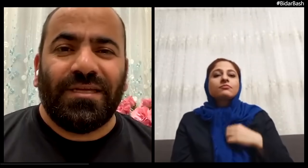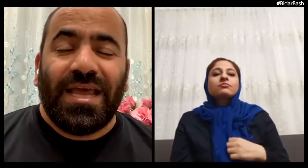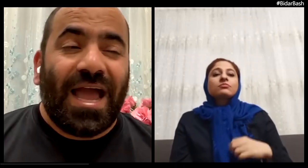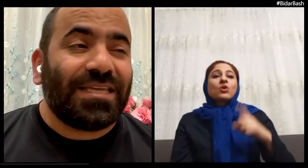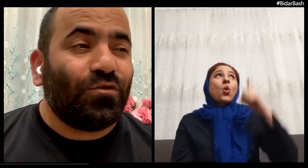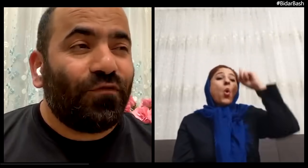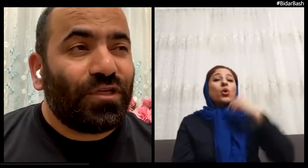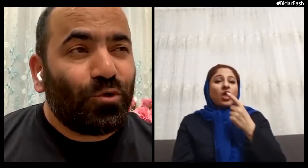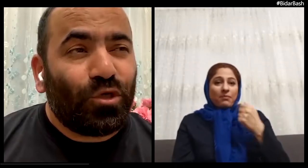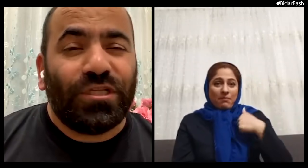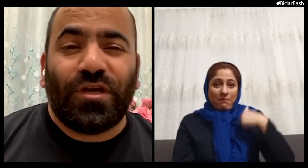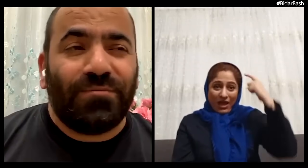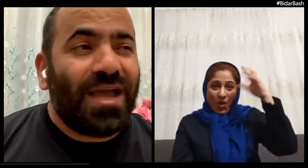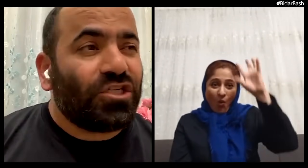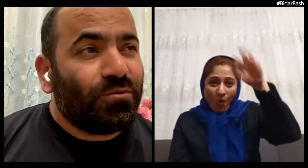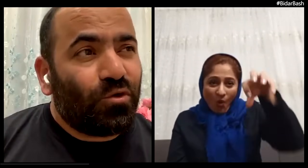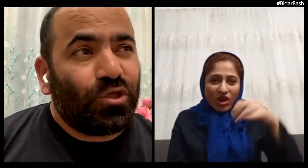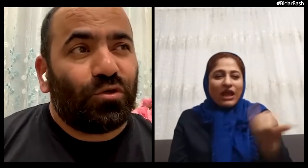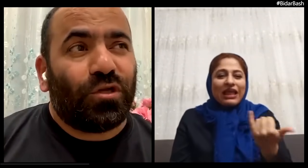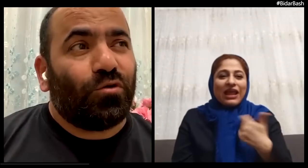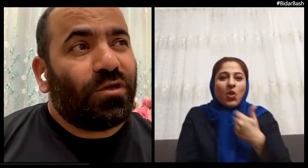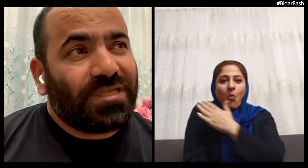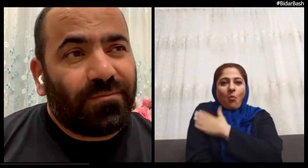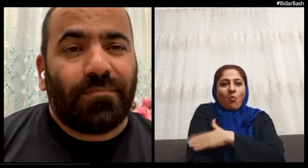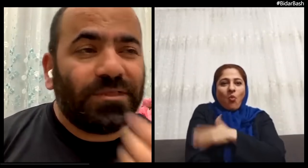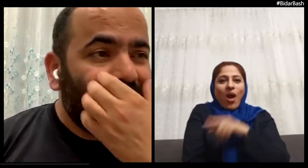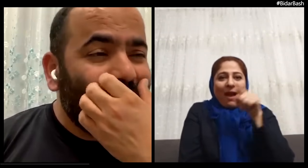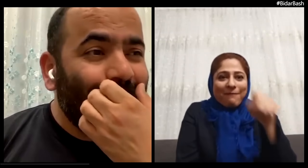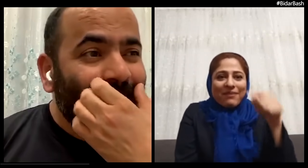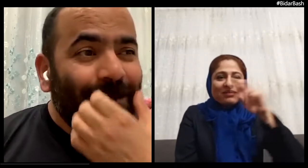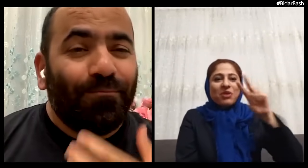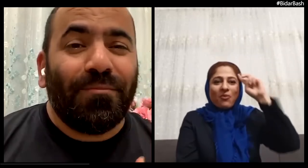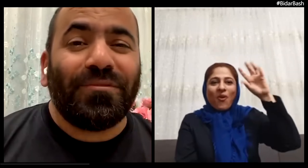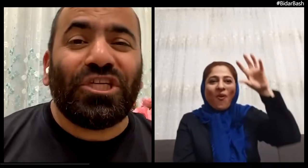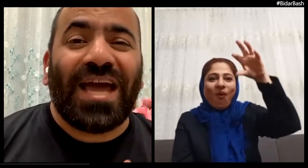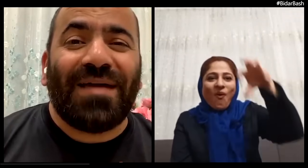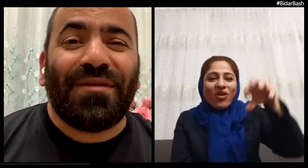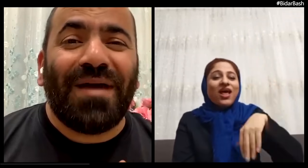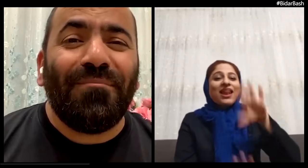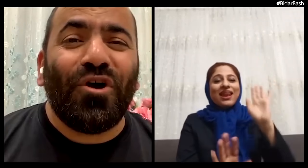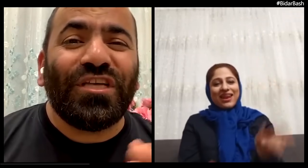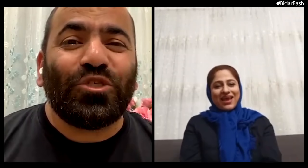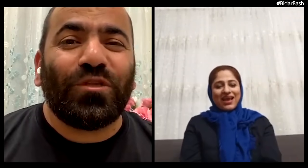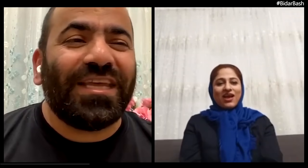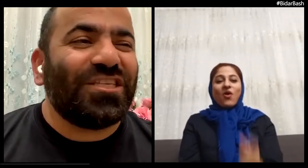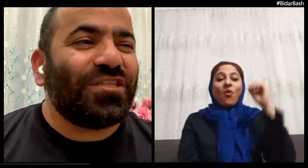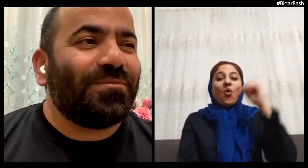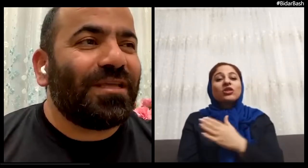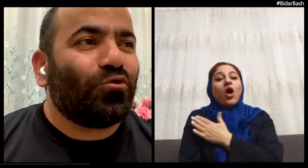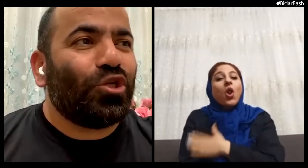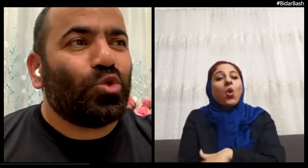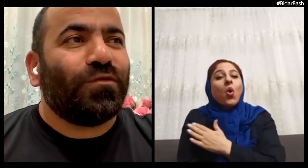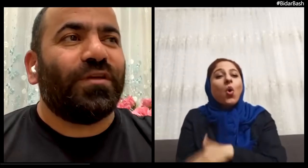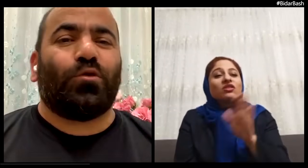میره. اگه تو فکر میکنی داری مکر میکنی و داری کلاه سر من میذاری، کرم من باعث شده